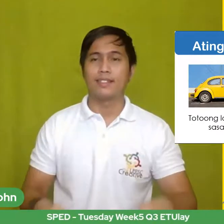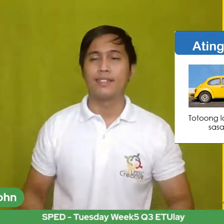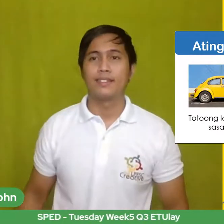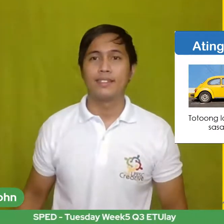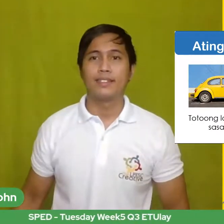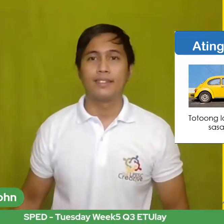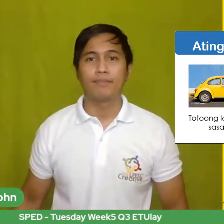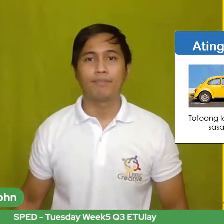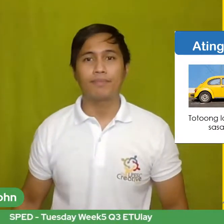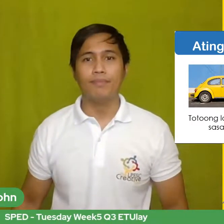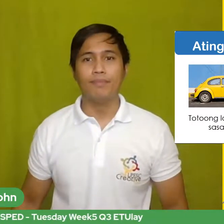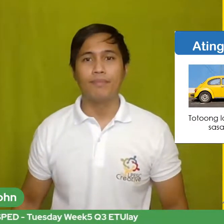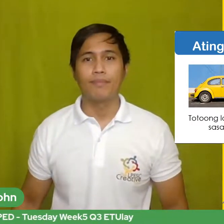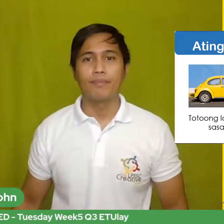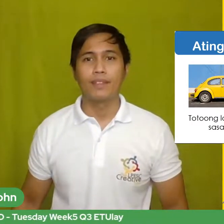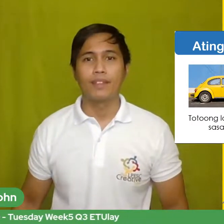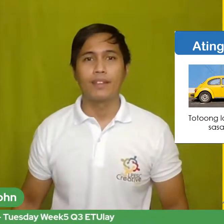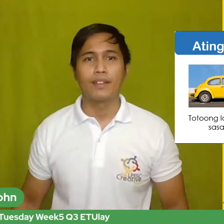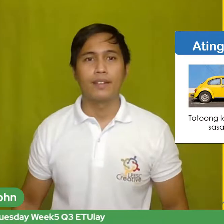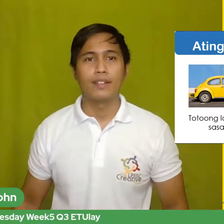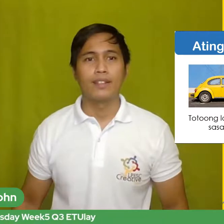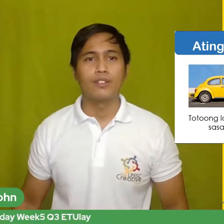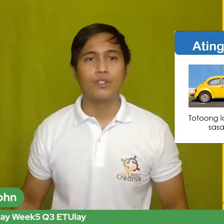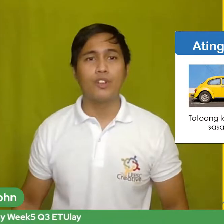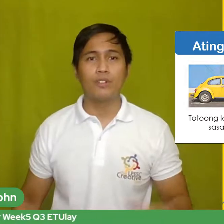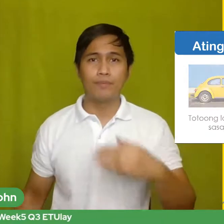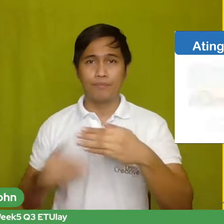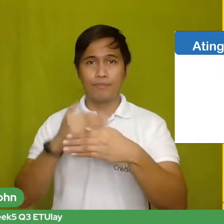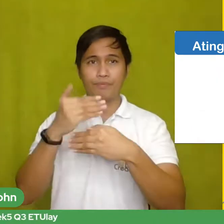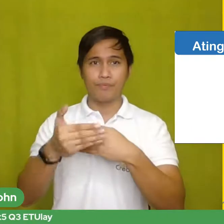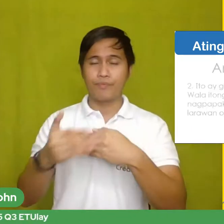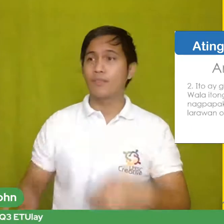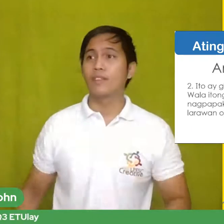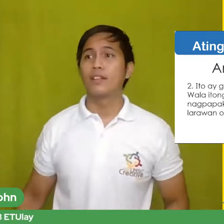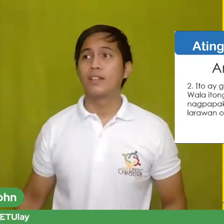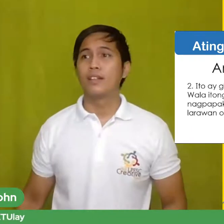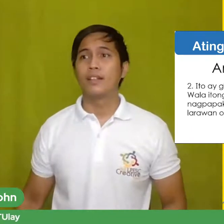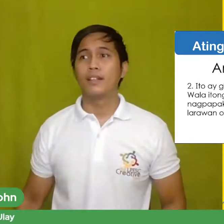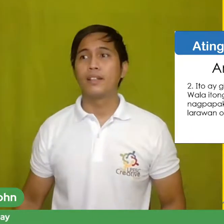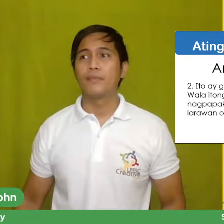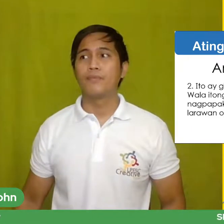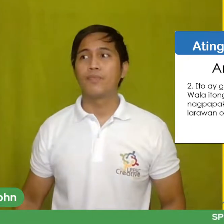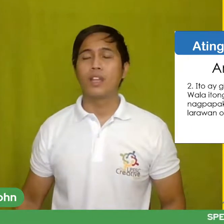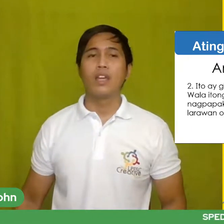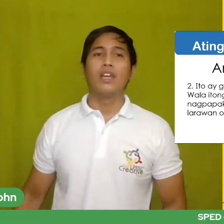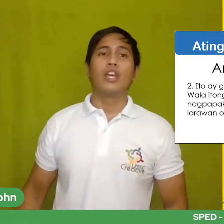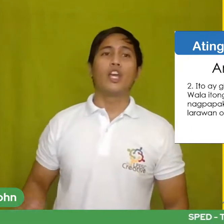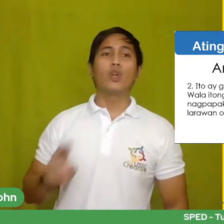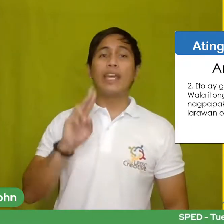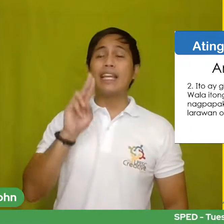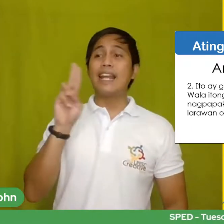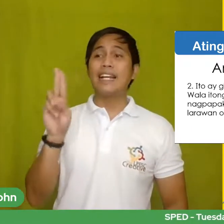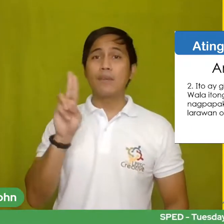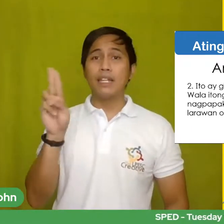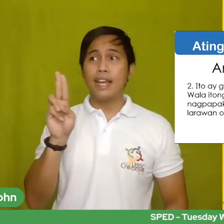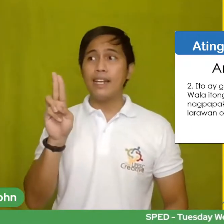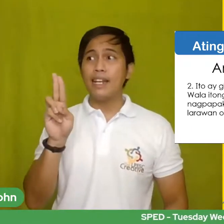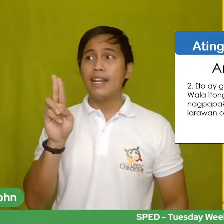Sunod. Ito ay ginagamitan